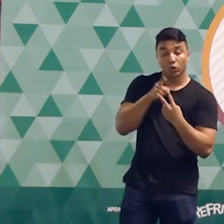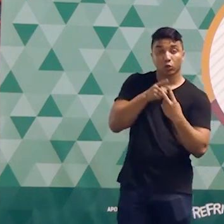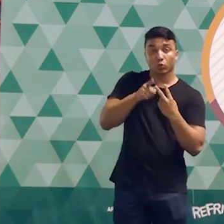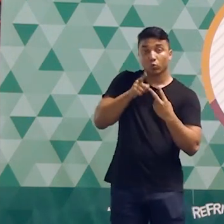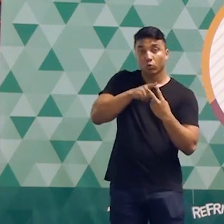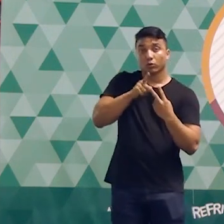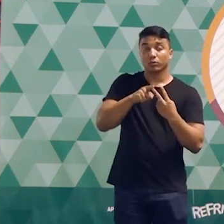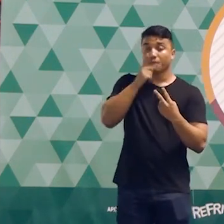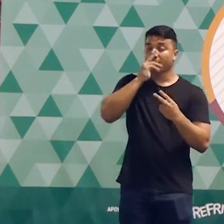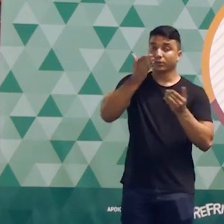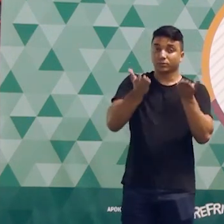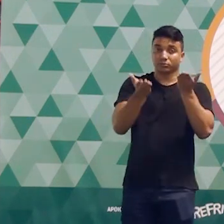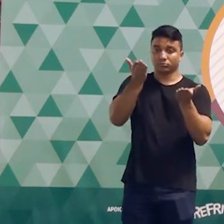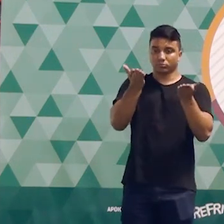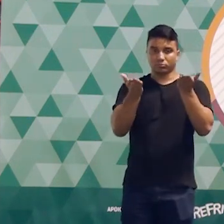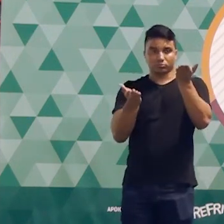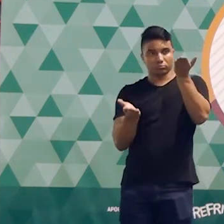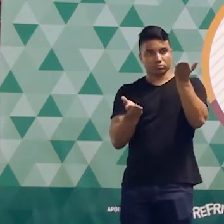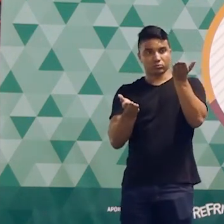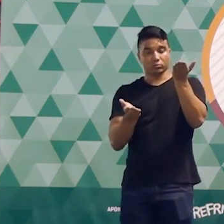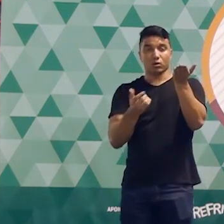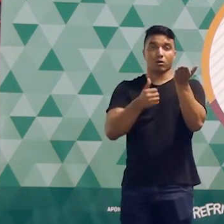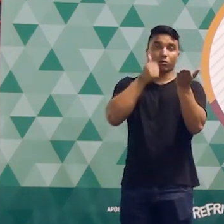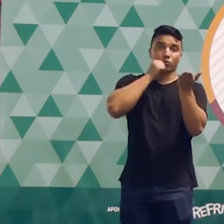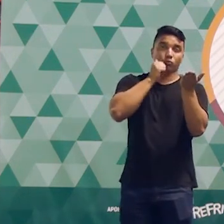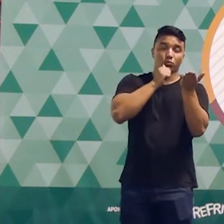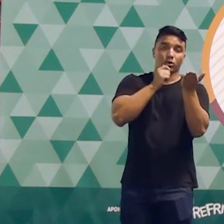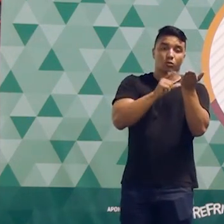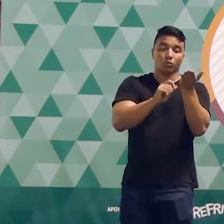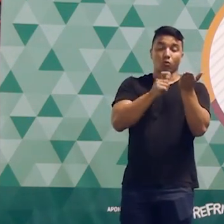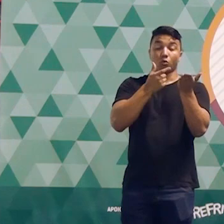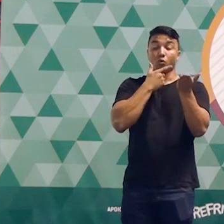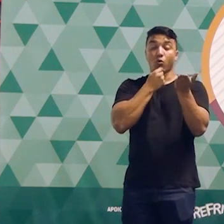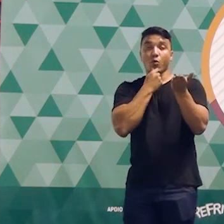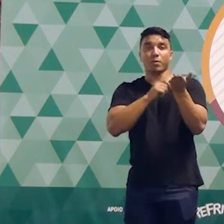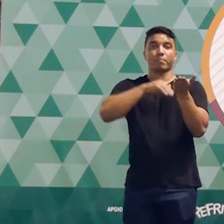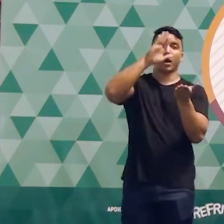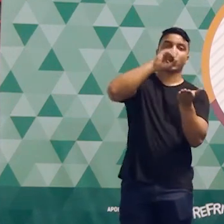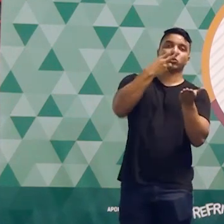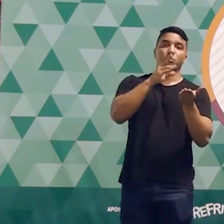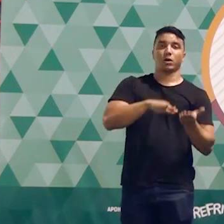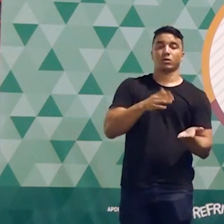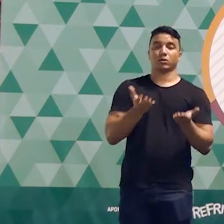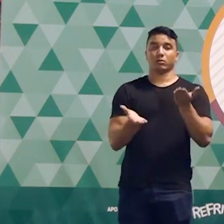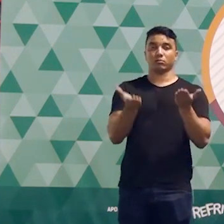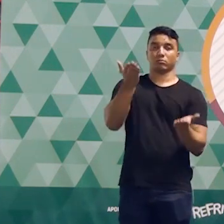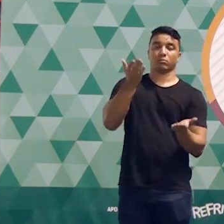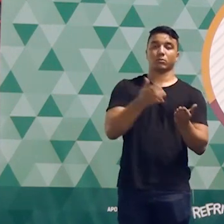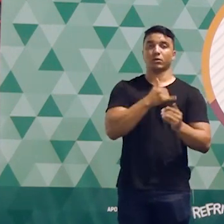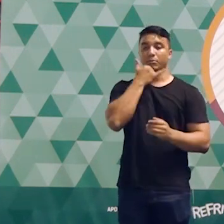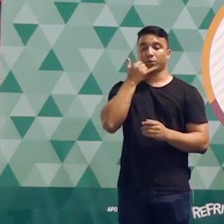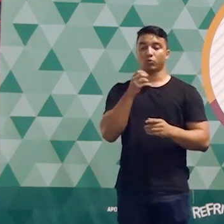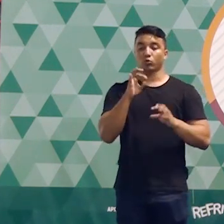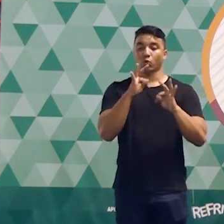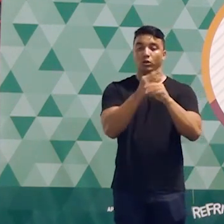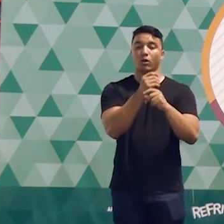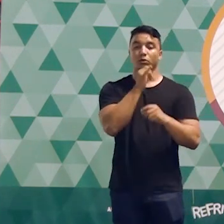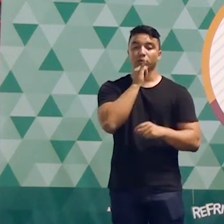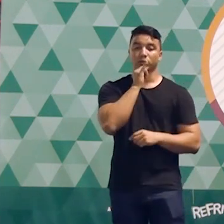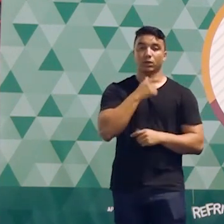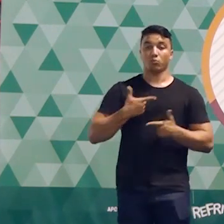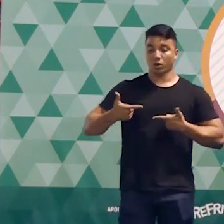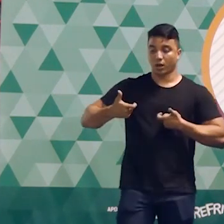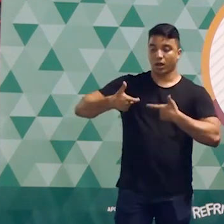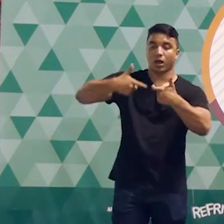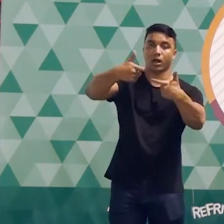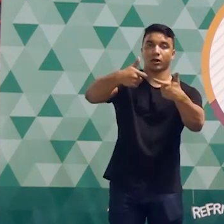muito desequilibrado e ter mais homens ou menos homens, né, em relação ao total. Por exemplo,